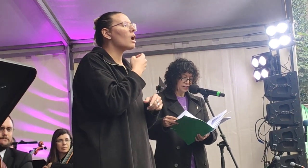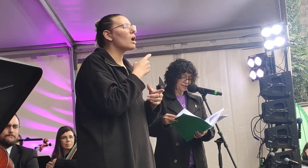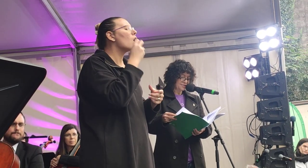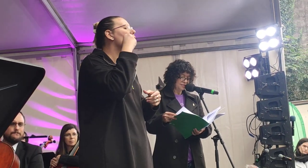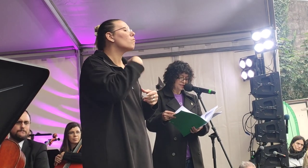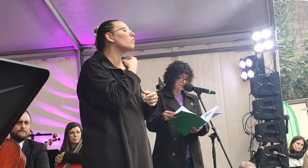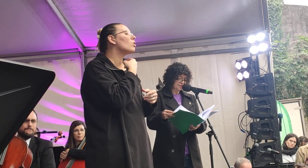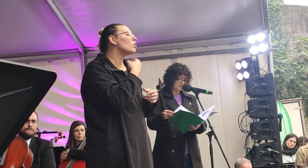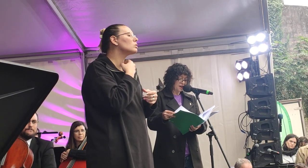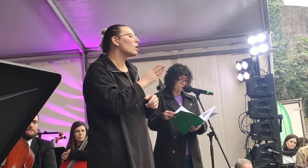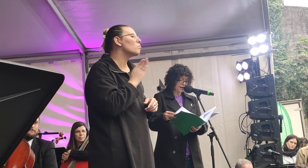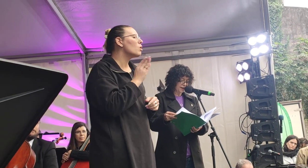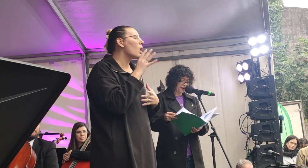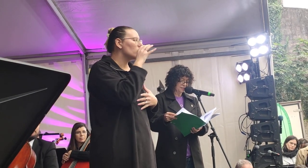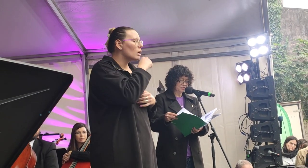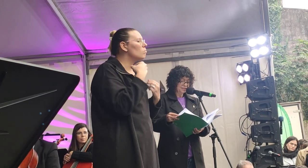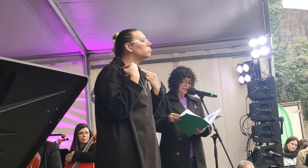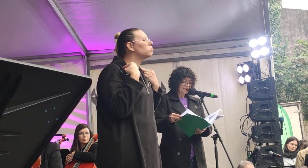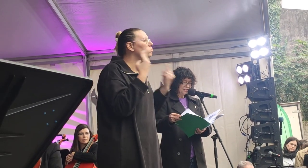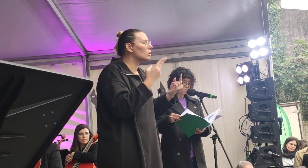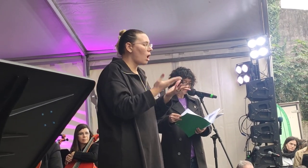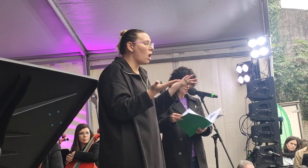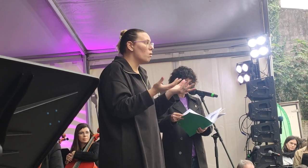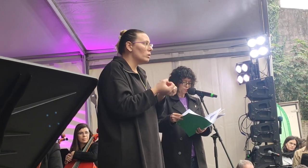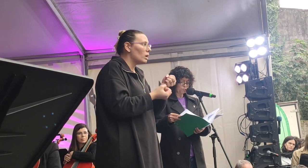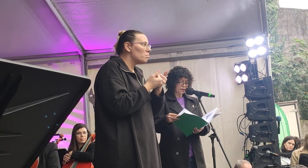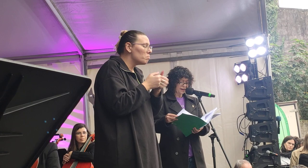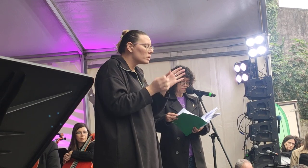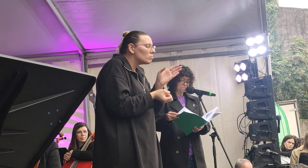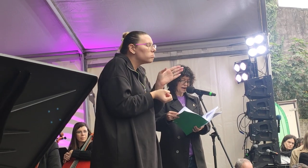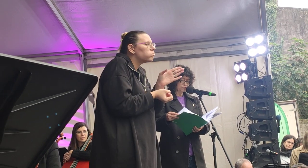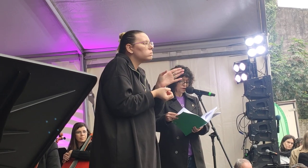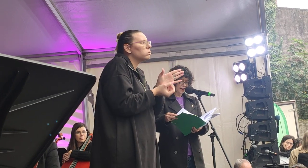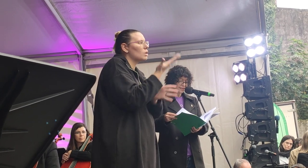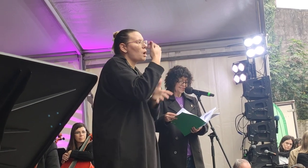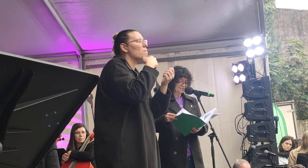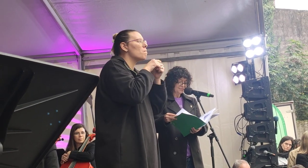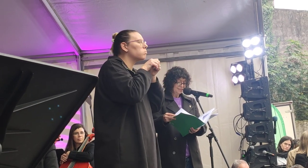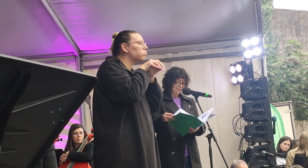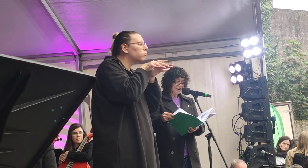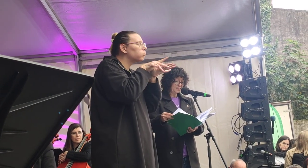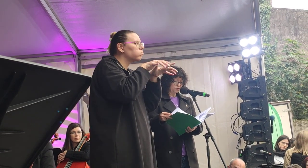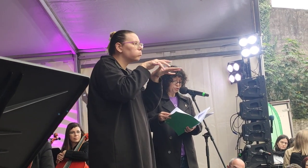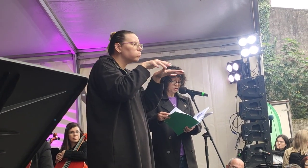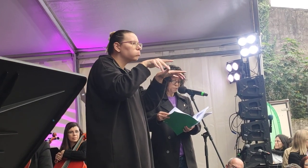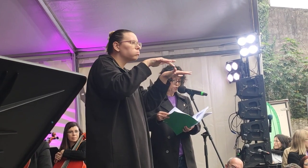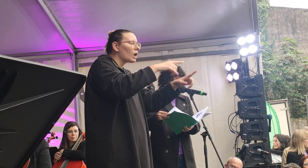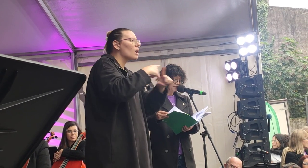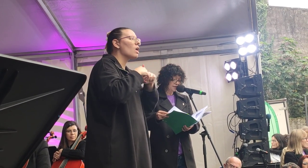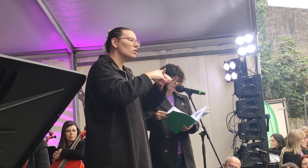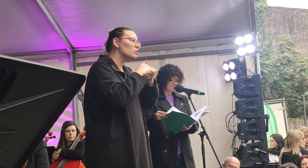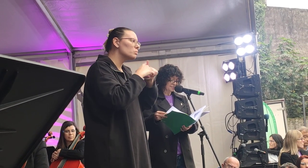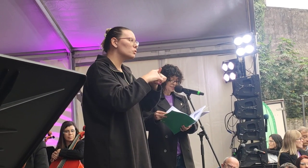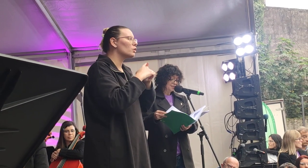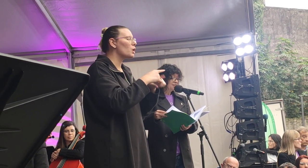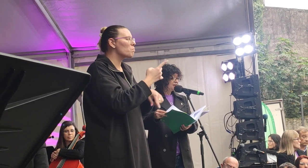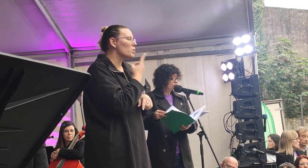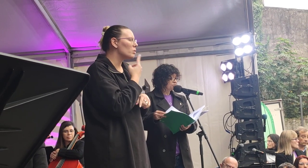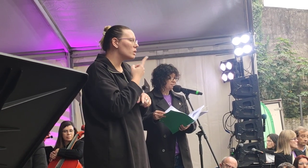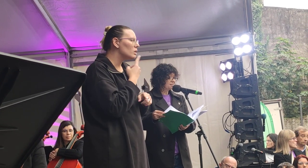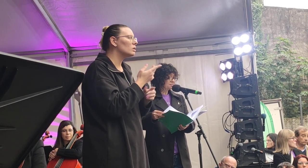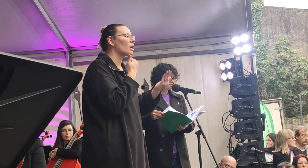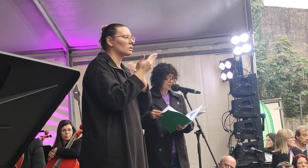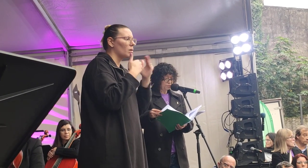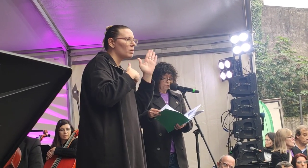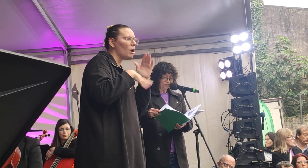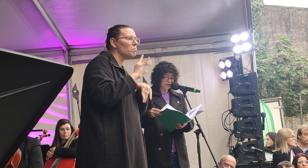las mujeres resistentes emergen y empiezan a ocupar más lugares en las discusiones políticas, en